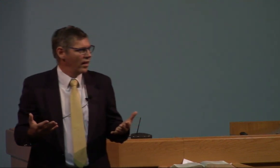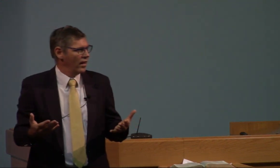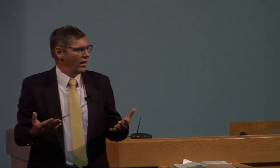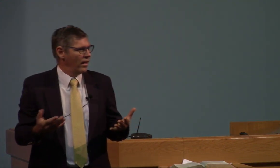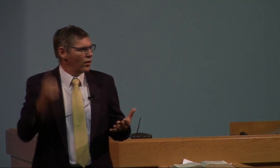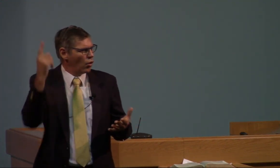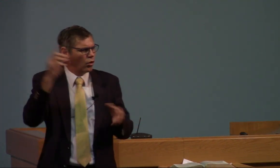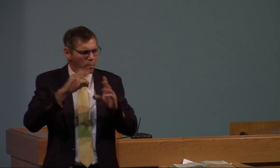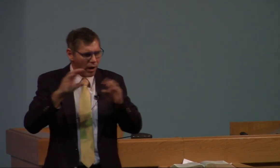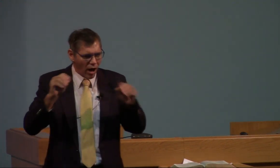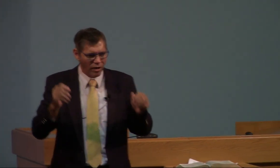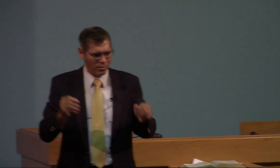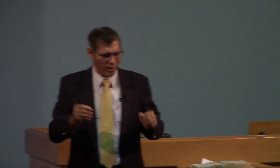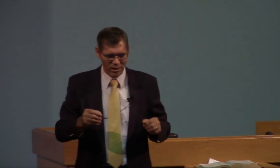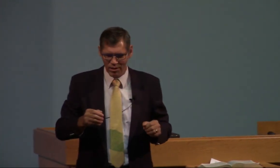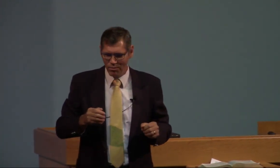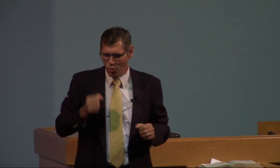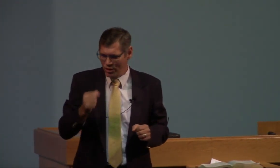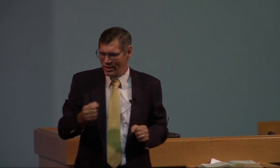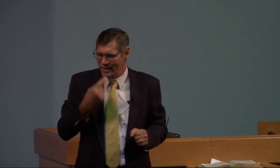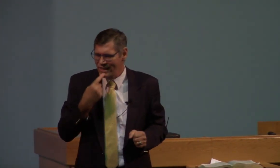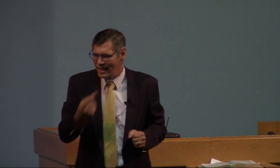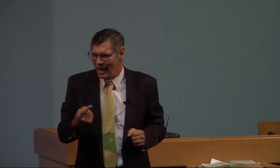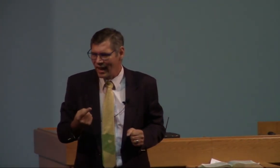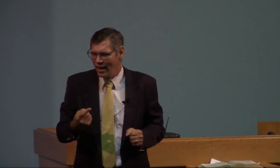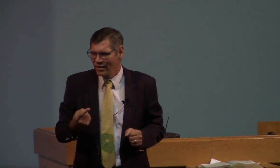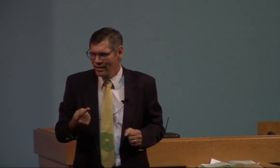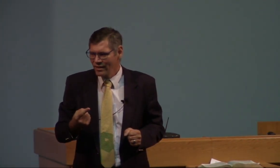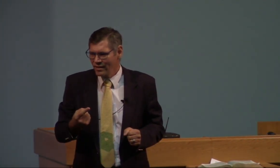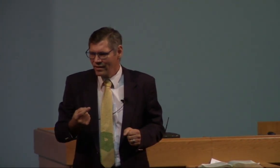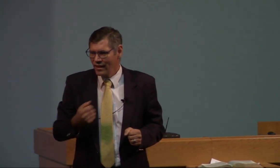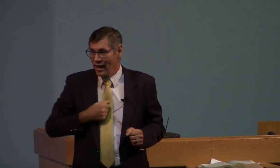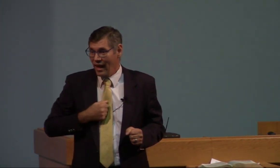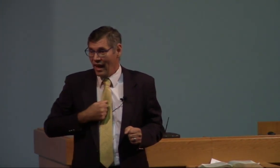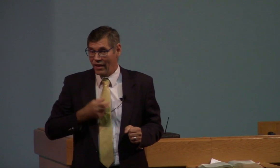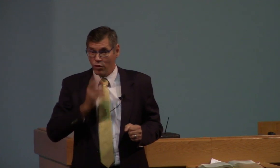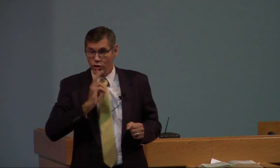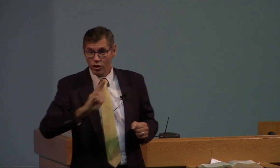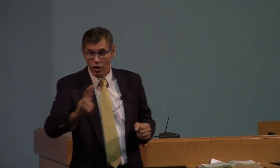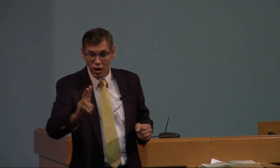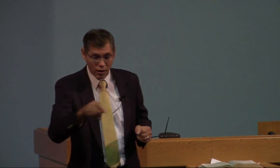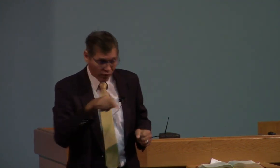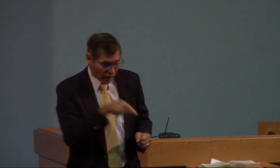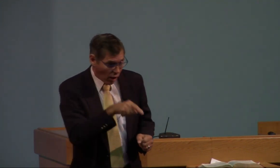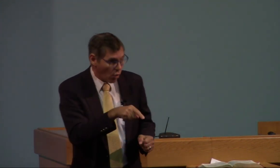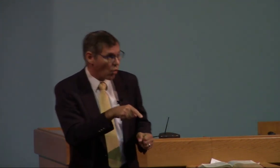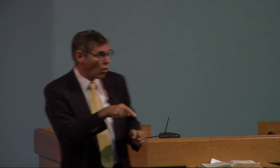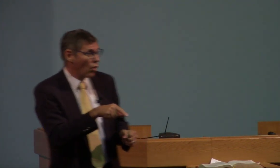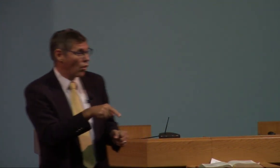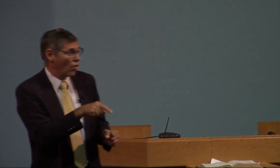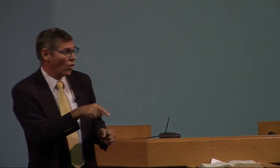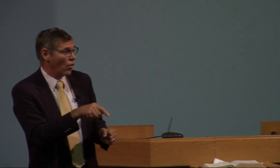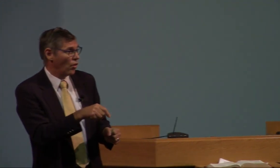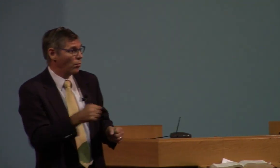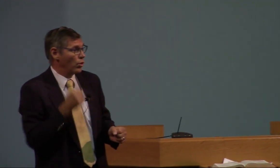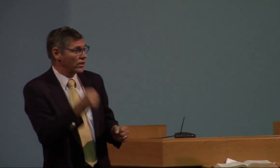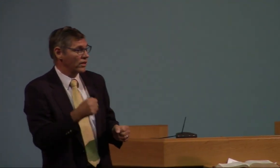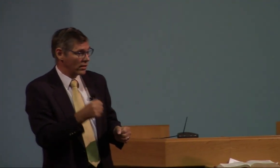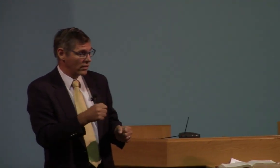En God praat met Moses en sê, ek wil stuur vir jou, Moses, jy moet